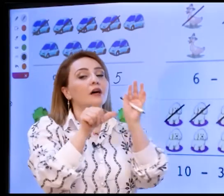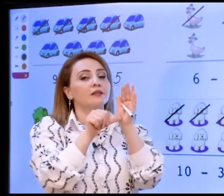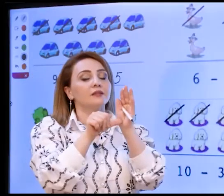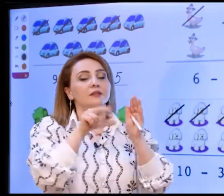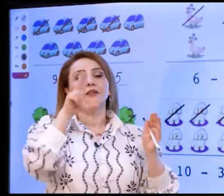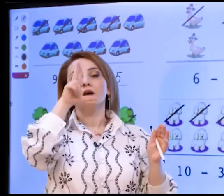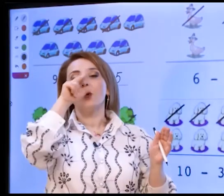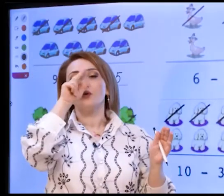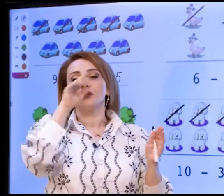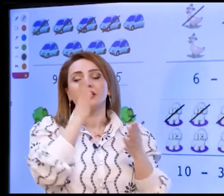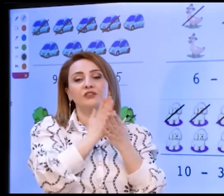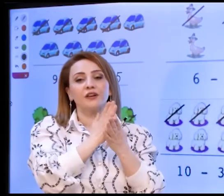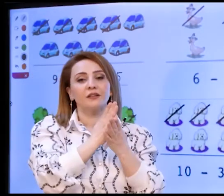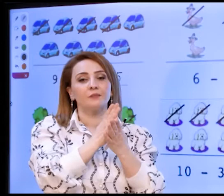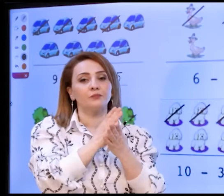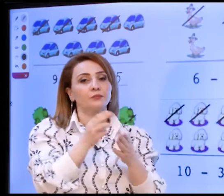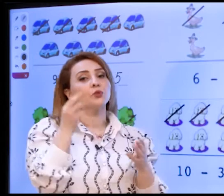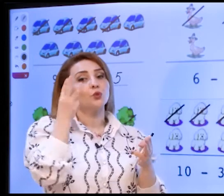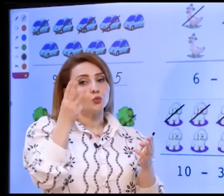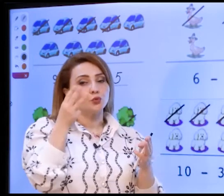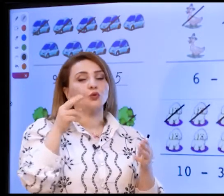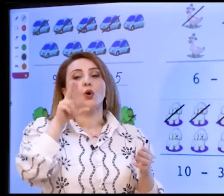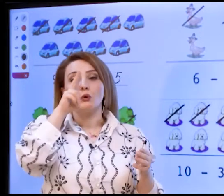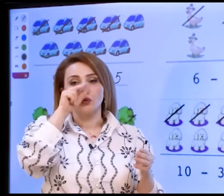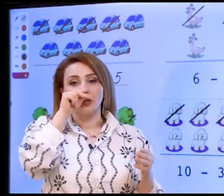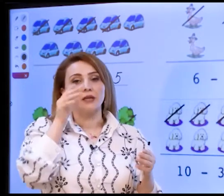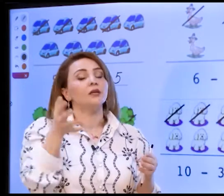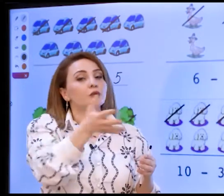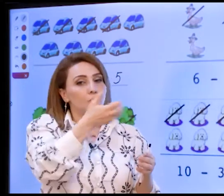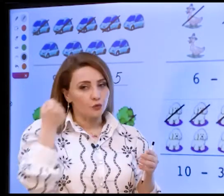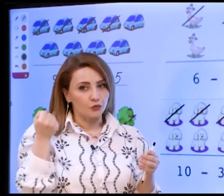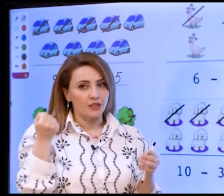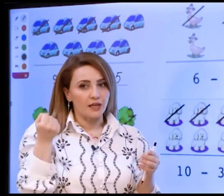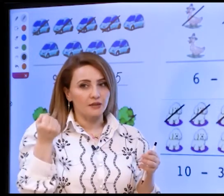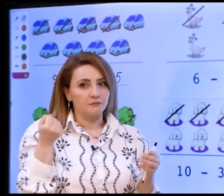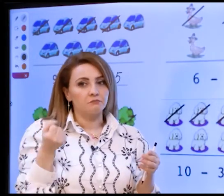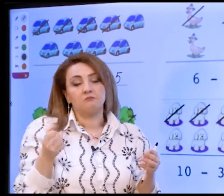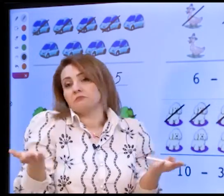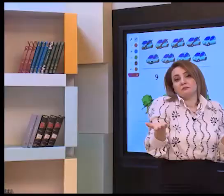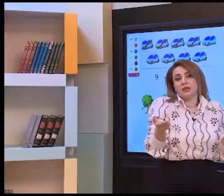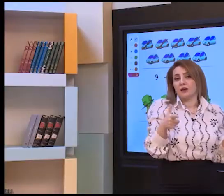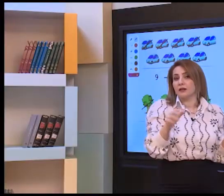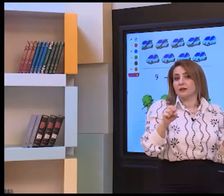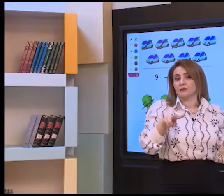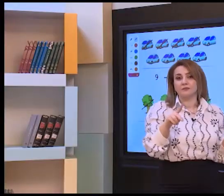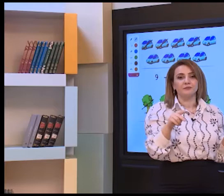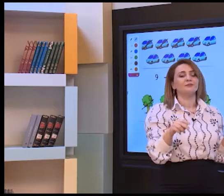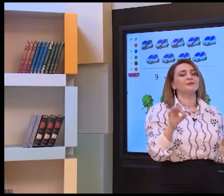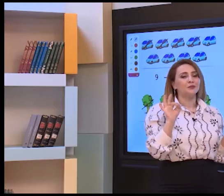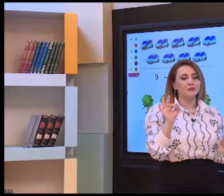6 ördək var. 3 ördəyi götürsələr nə qalar?